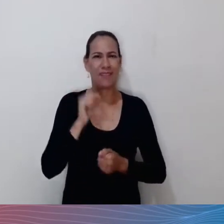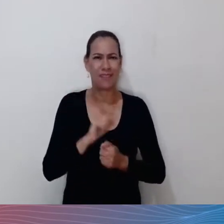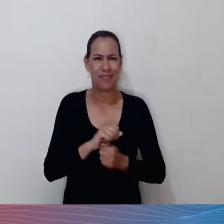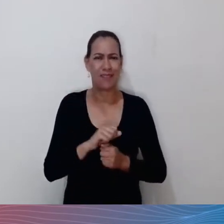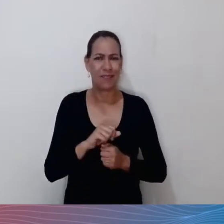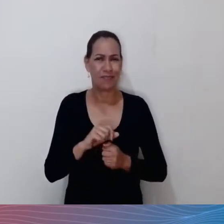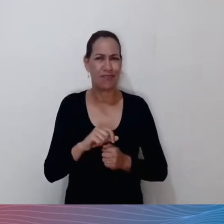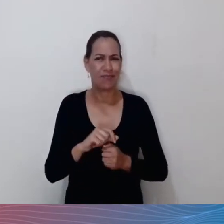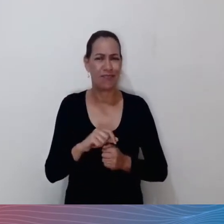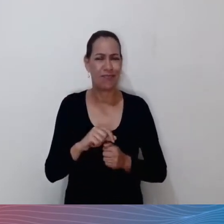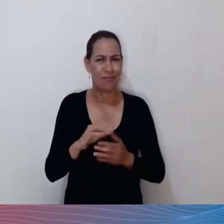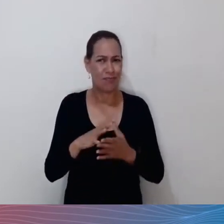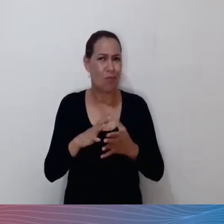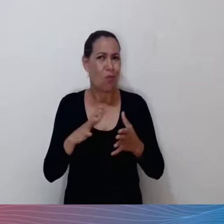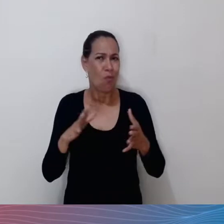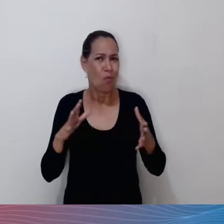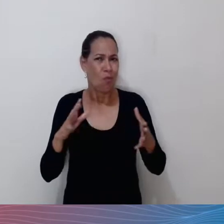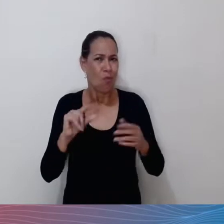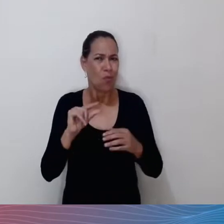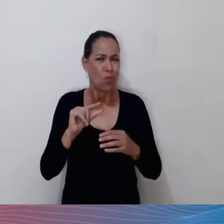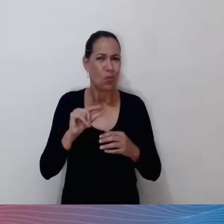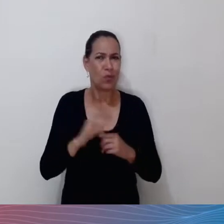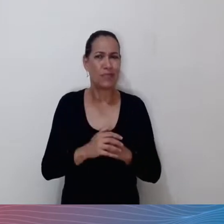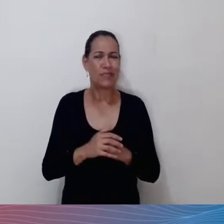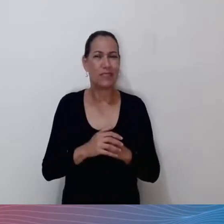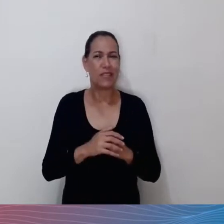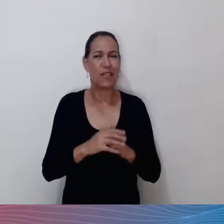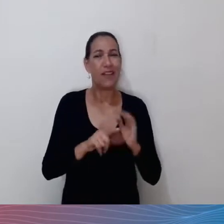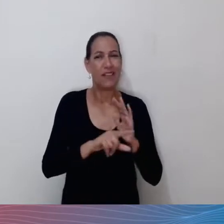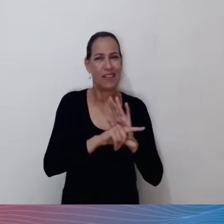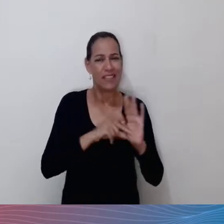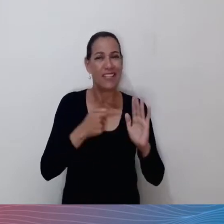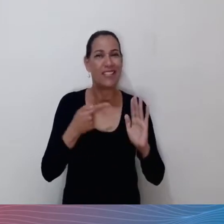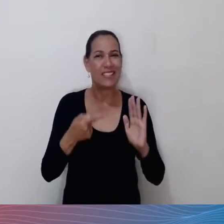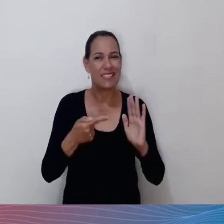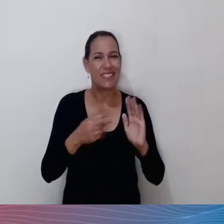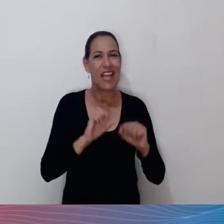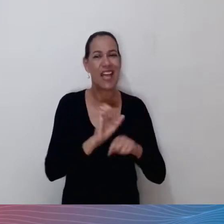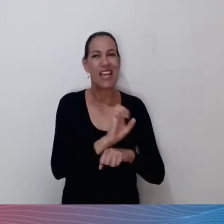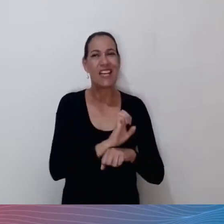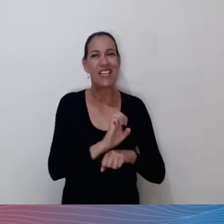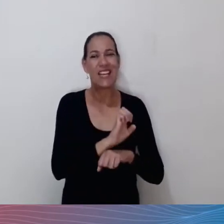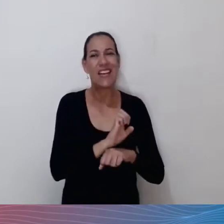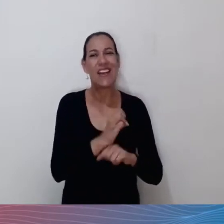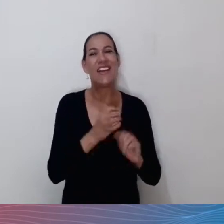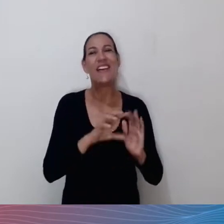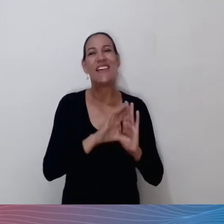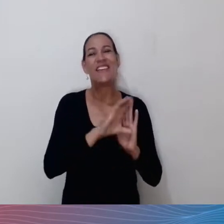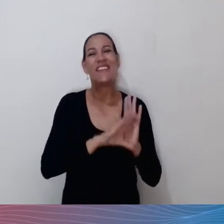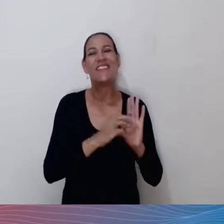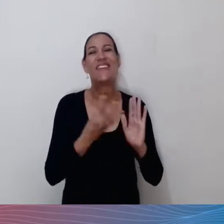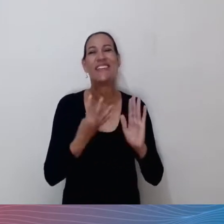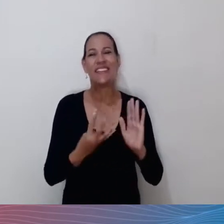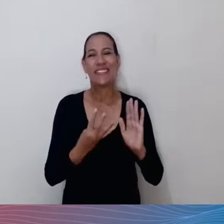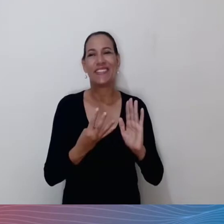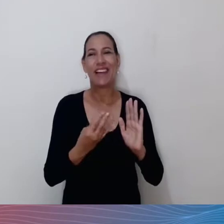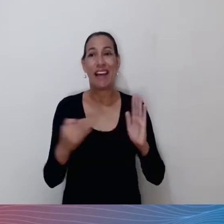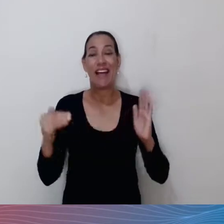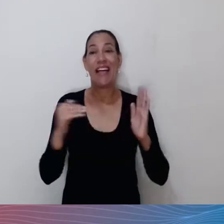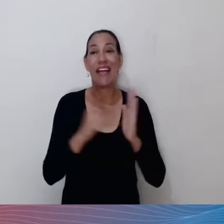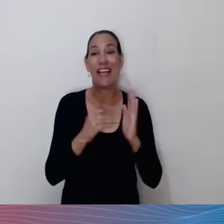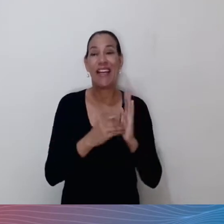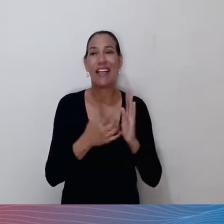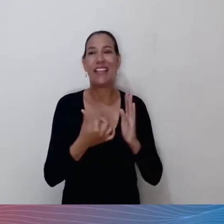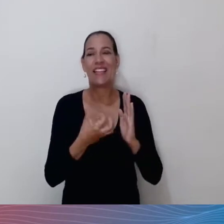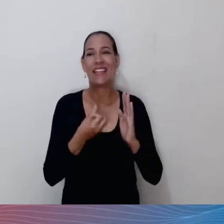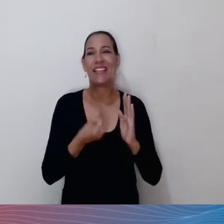Efésios 4 até o versículo 16, né? Então, versículo 7, vamos, porque se não